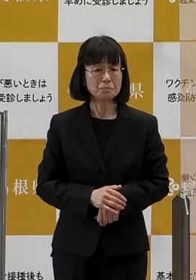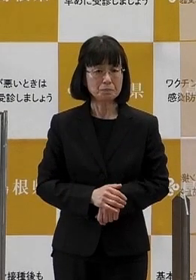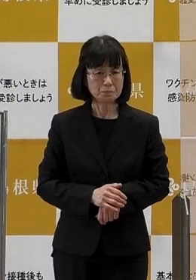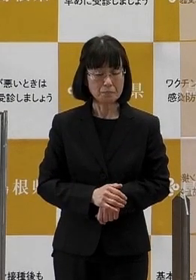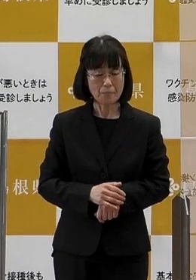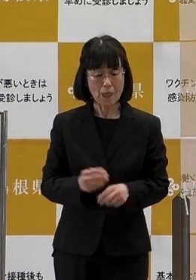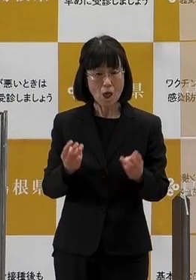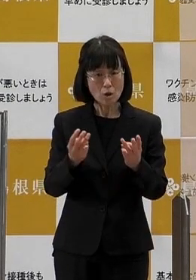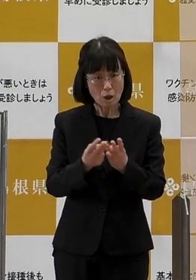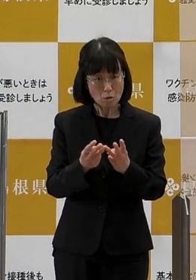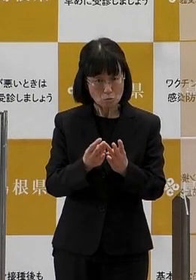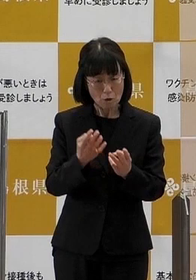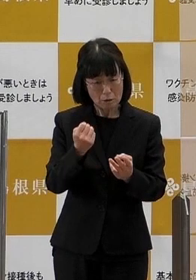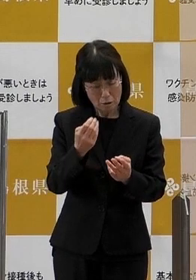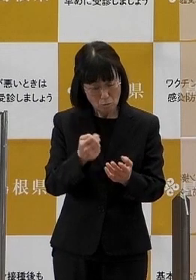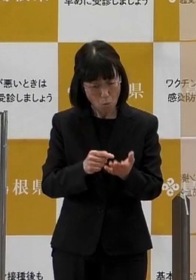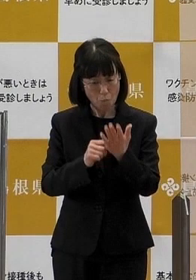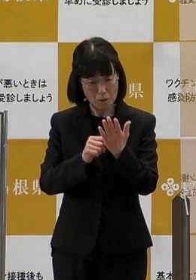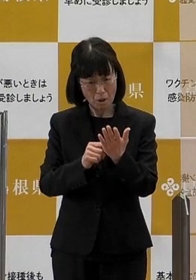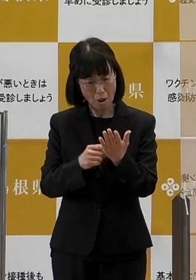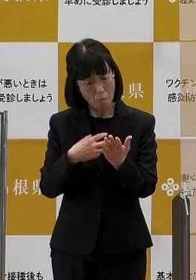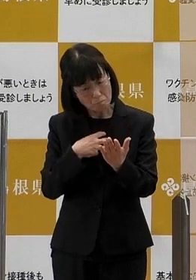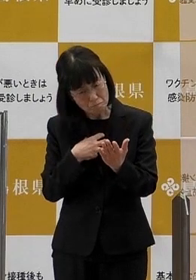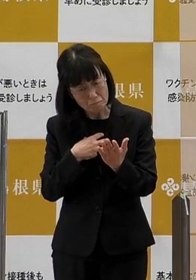この数字に対する感性の問題です。